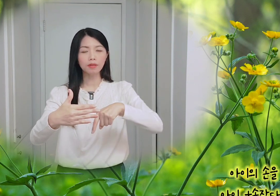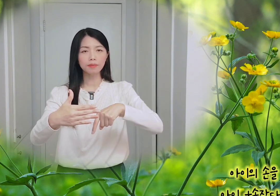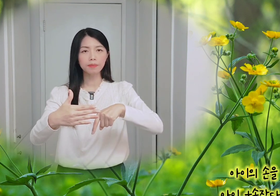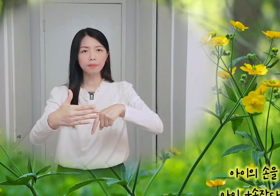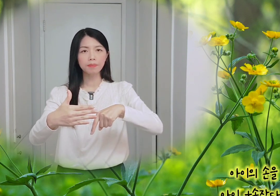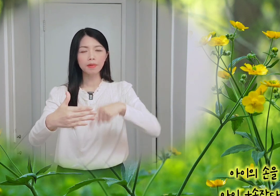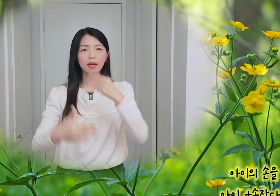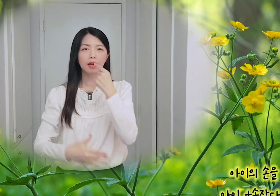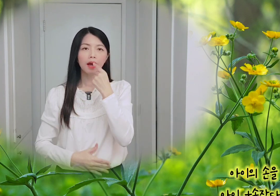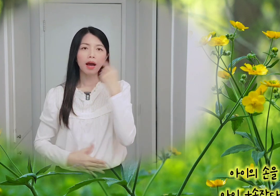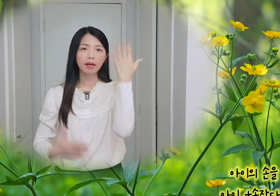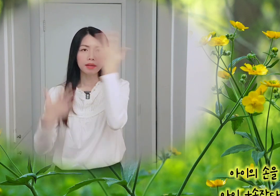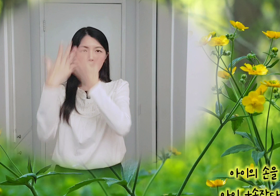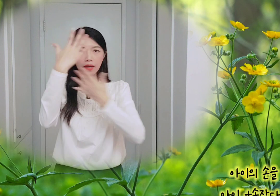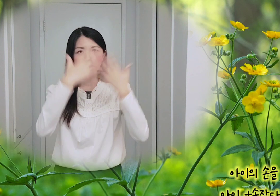콕.